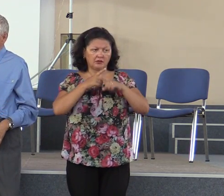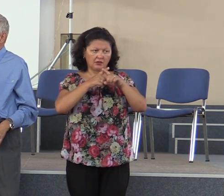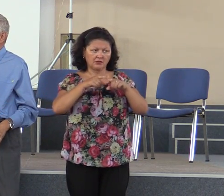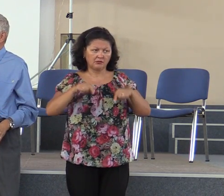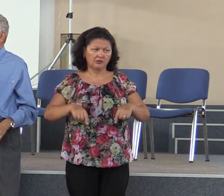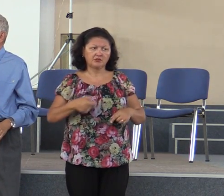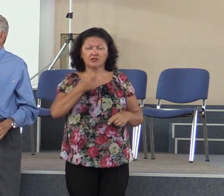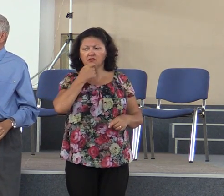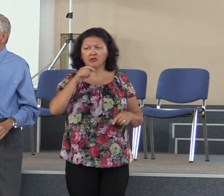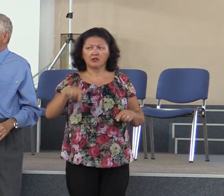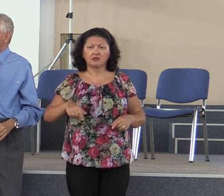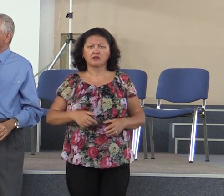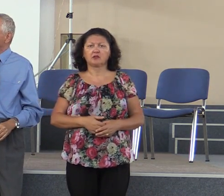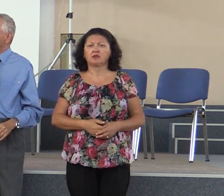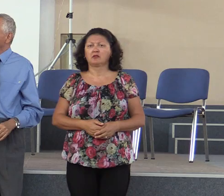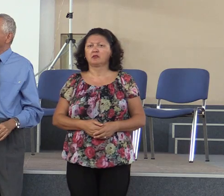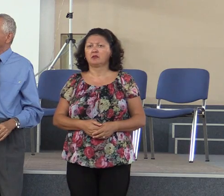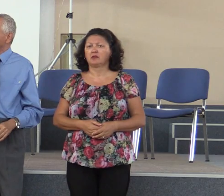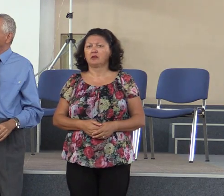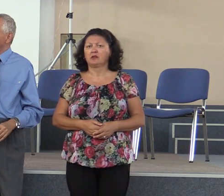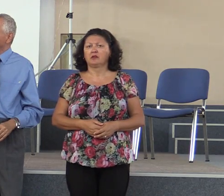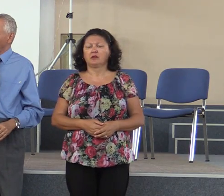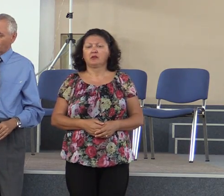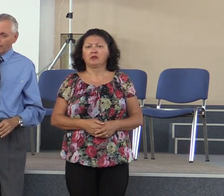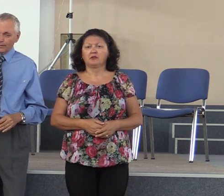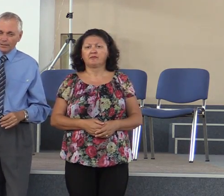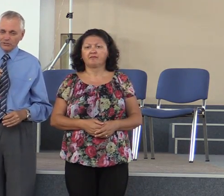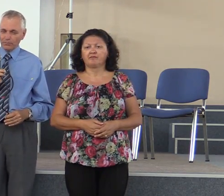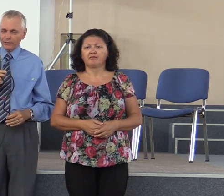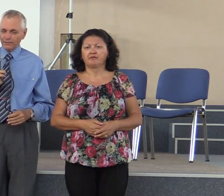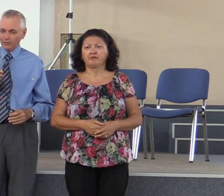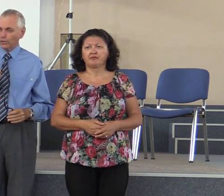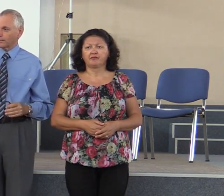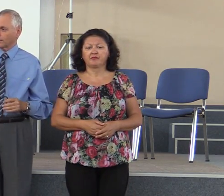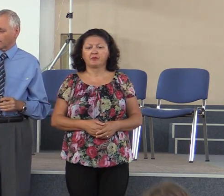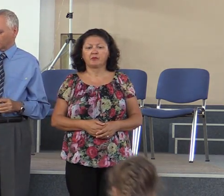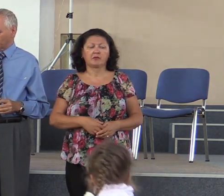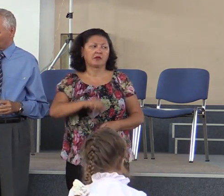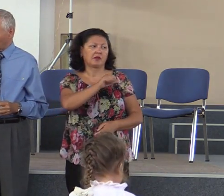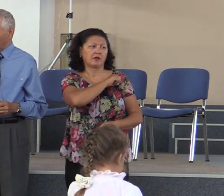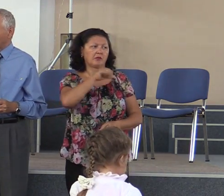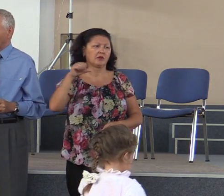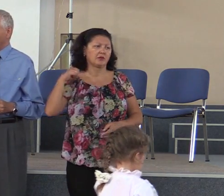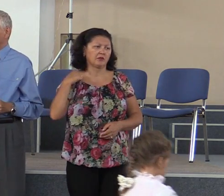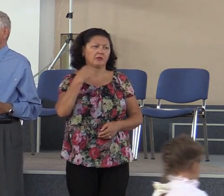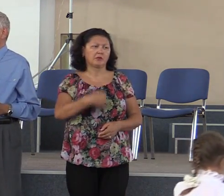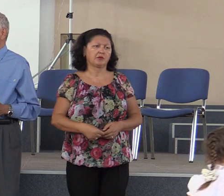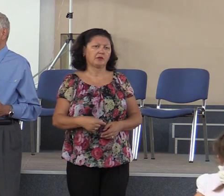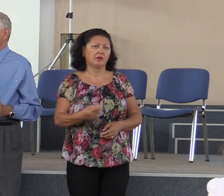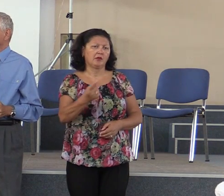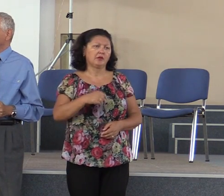astăzi. I was the loneliest person in the whole world. Era cea mai singuratică persoană din întreaga